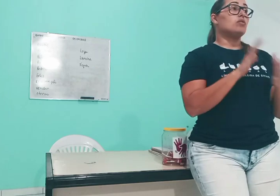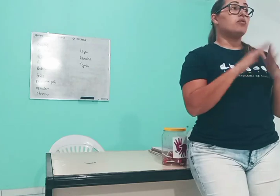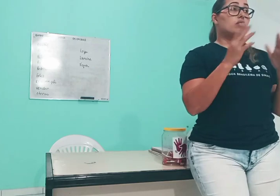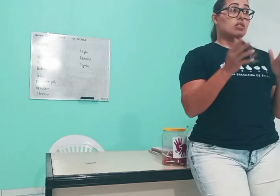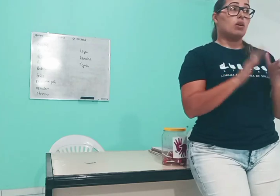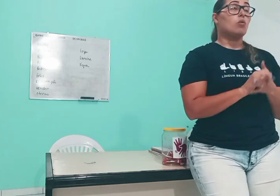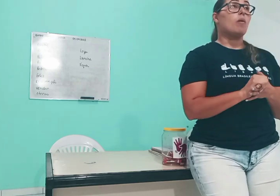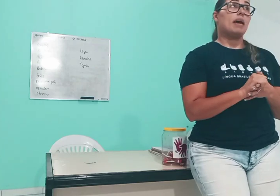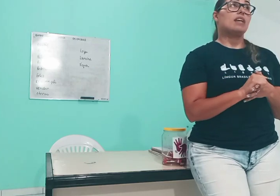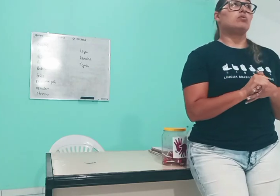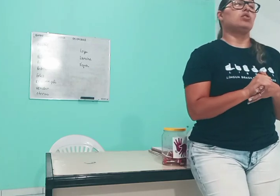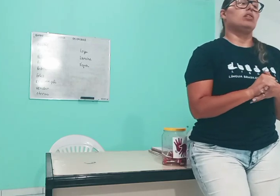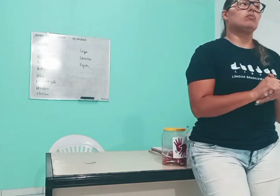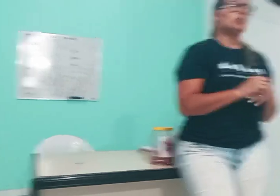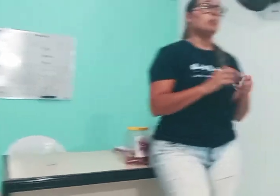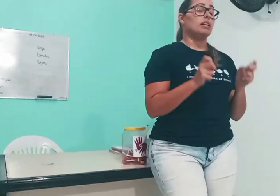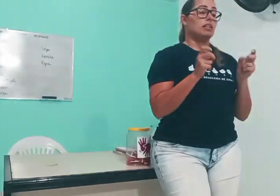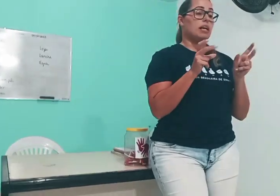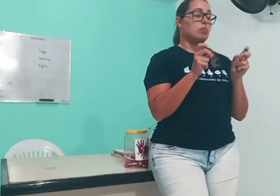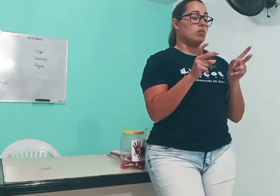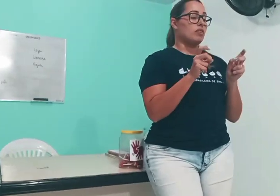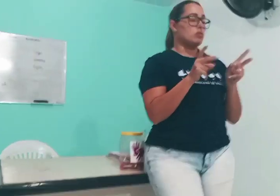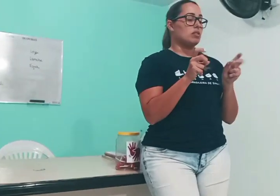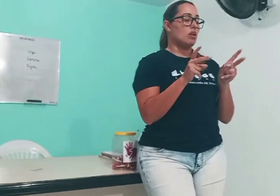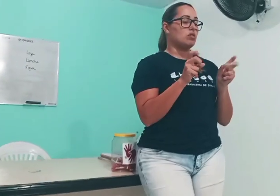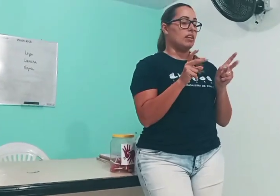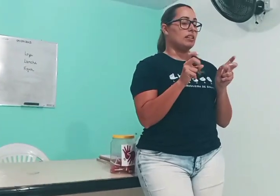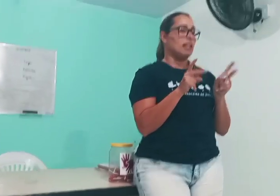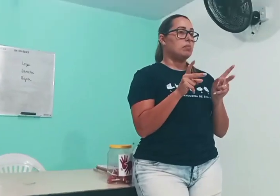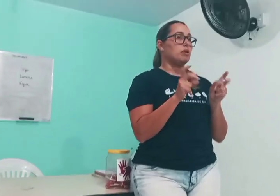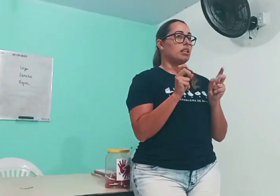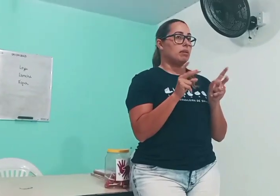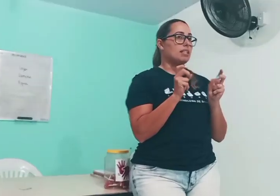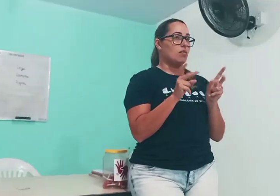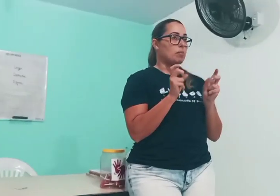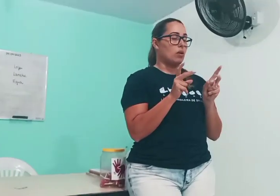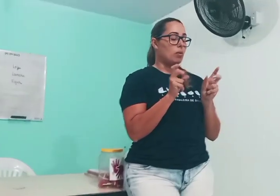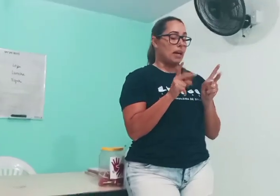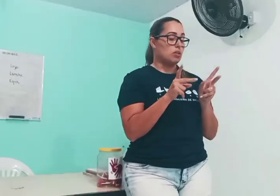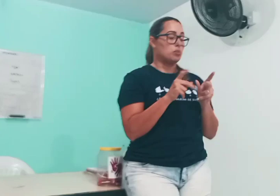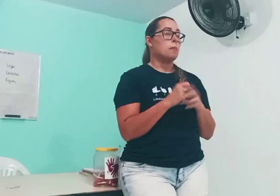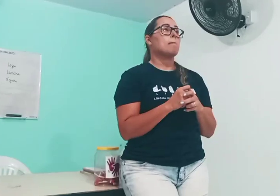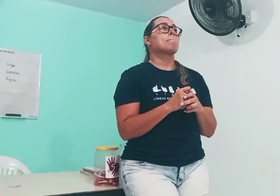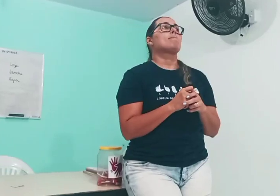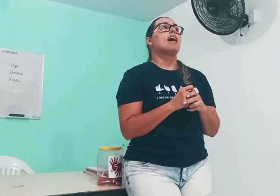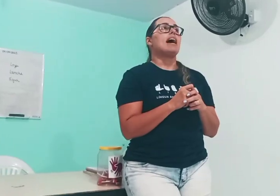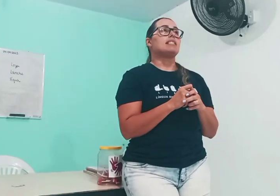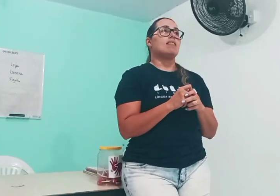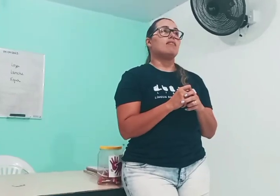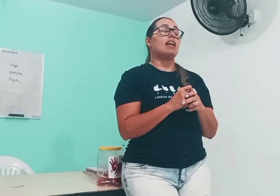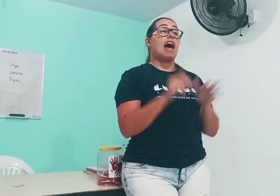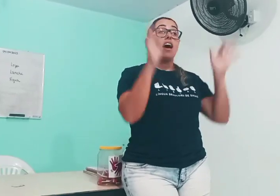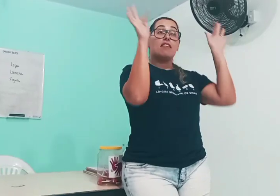Então, se fosse, né, um comércio de comida, né? Por isso que eu fiz o sinal de vender, que também serve para comércio. Aí você vai